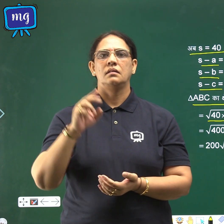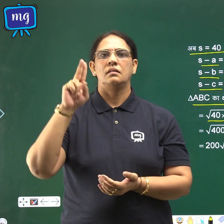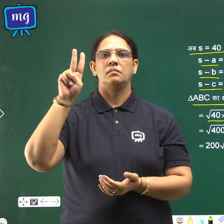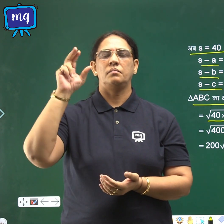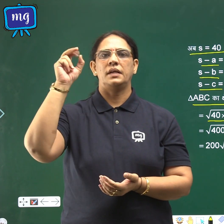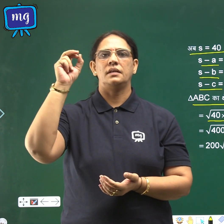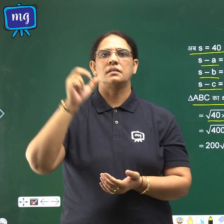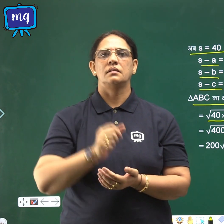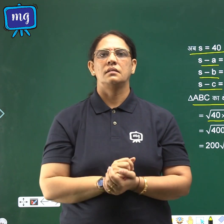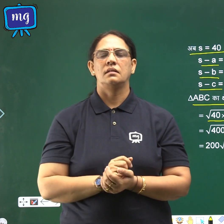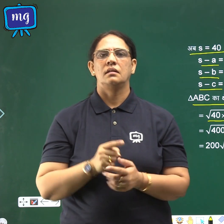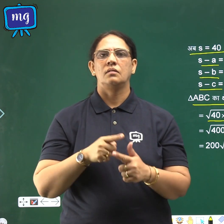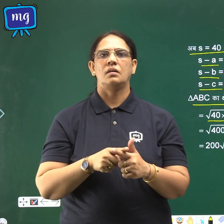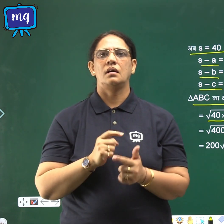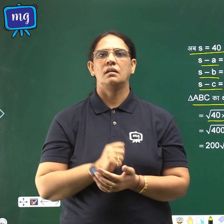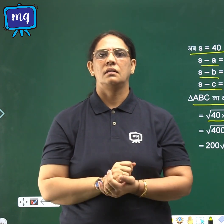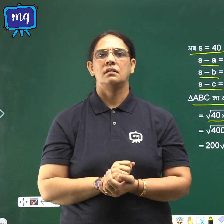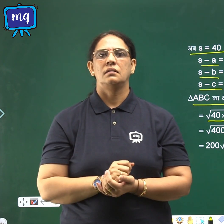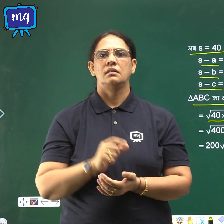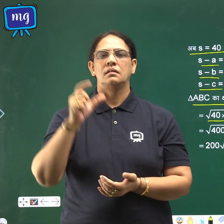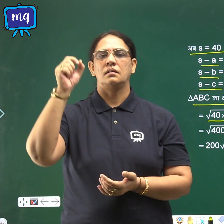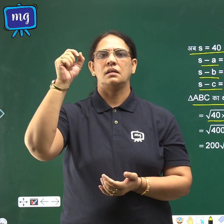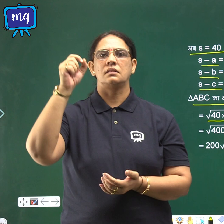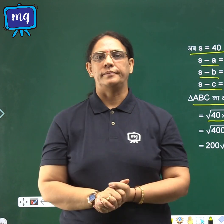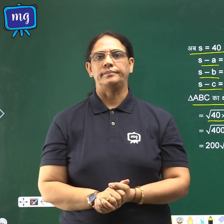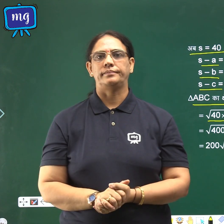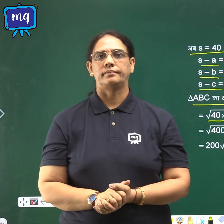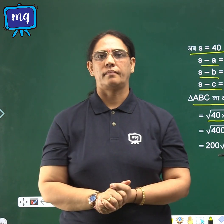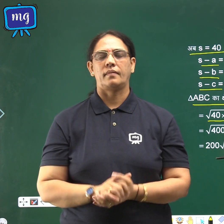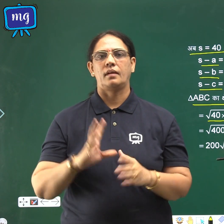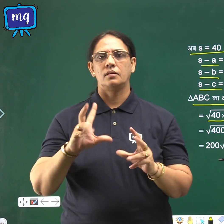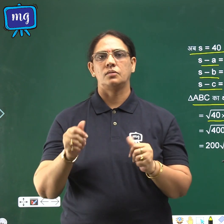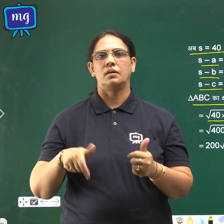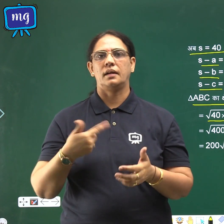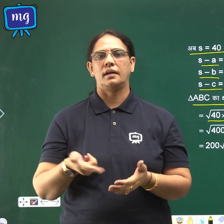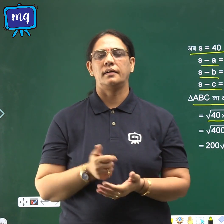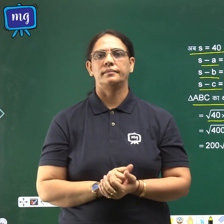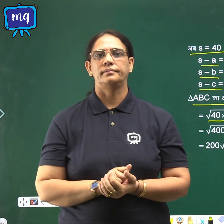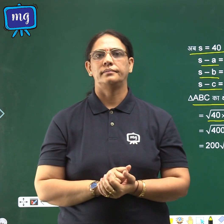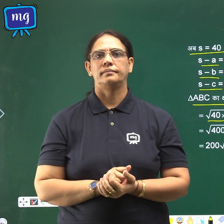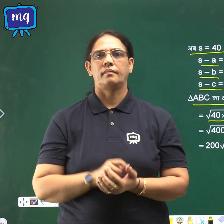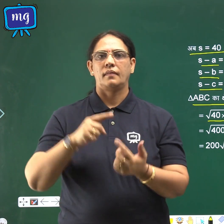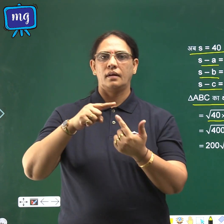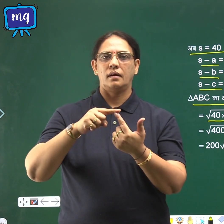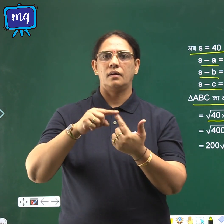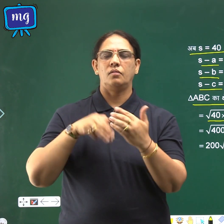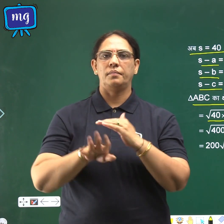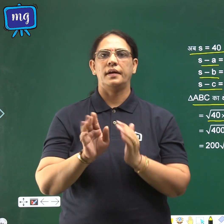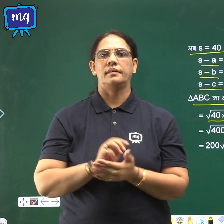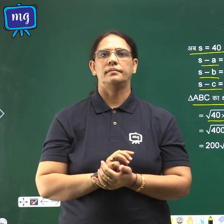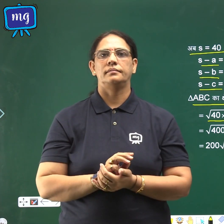20 गुणा 10 सॉल्व करेंगे, अंडर रूट में